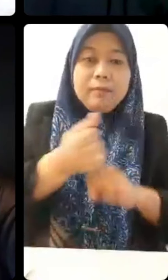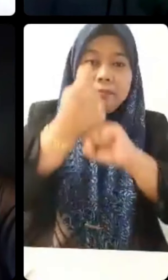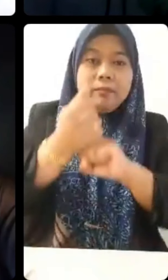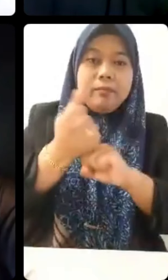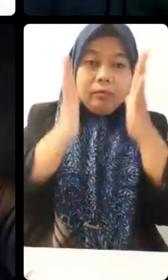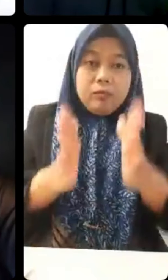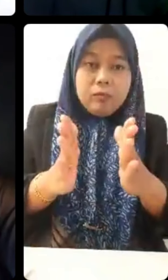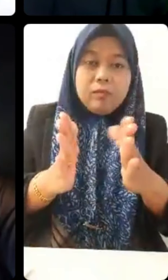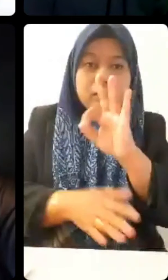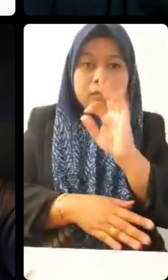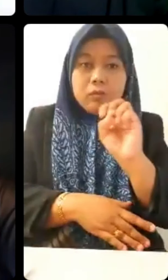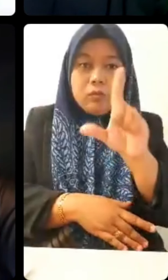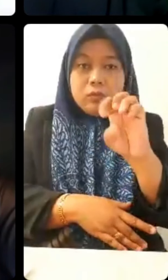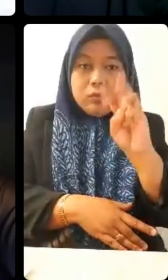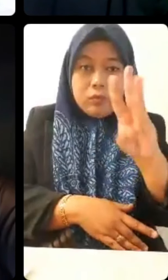jadi